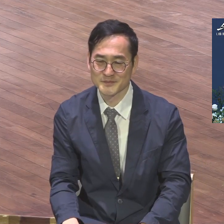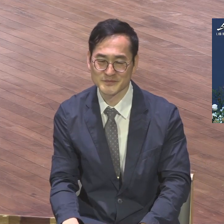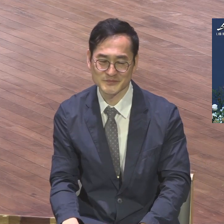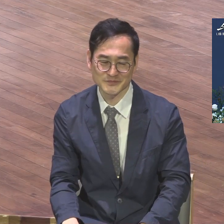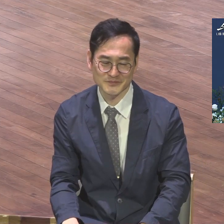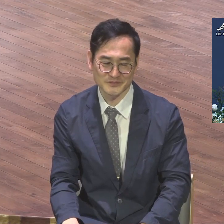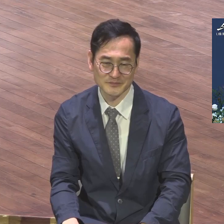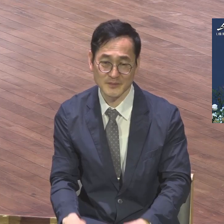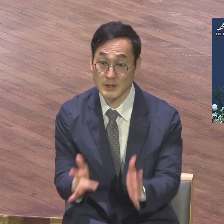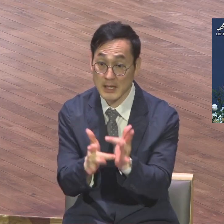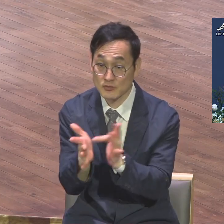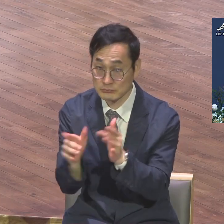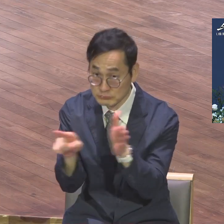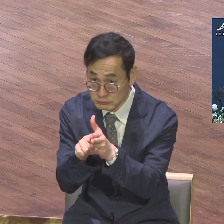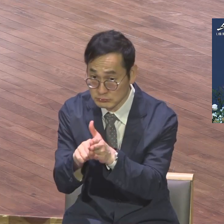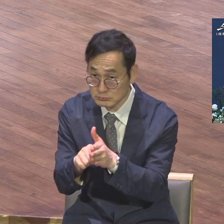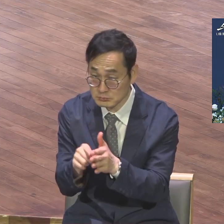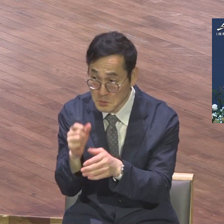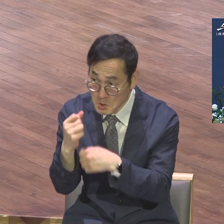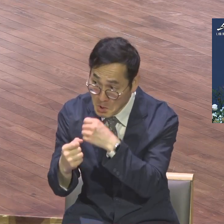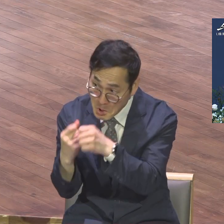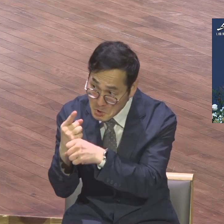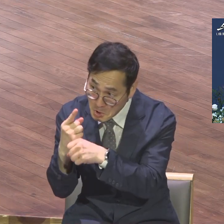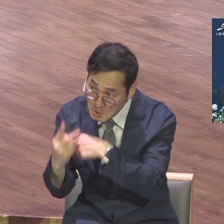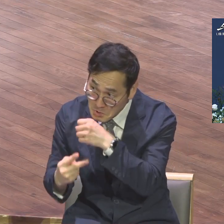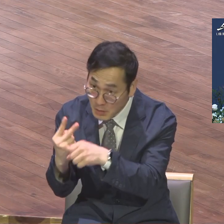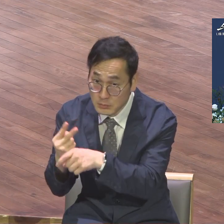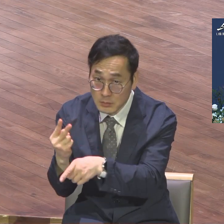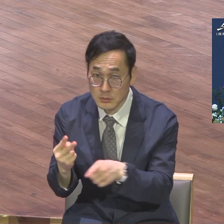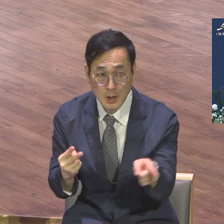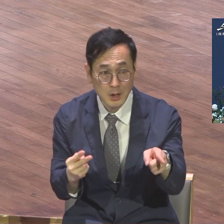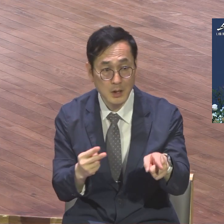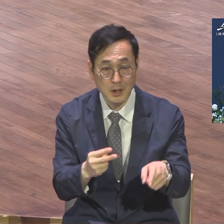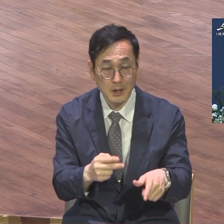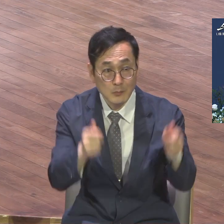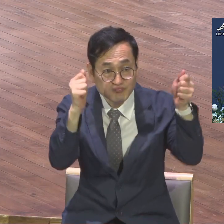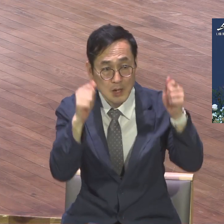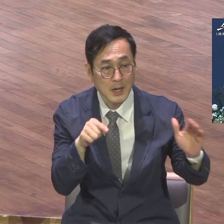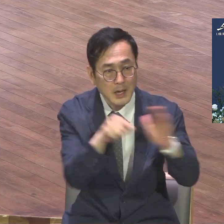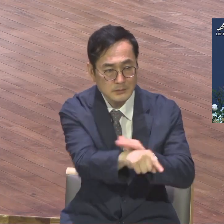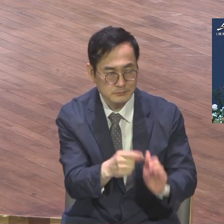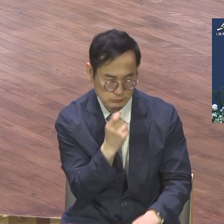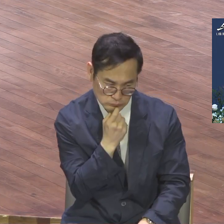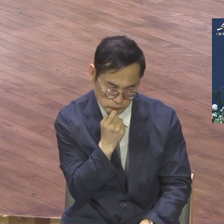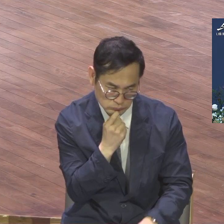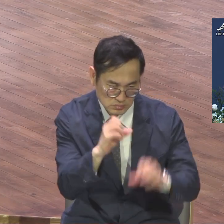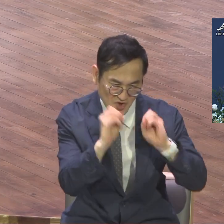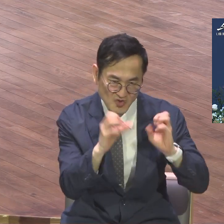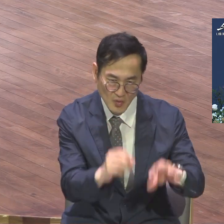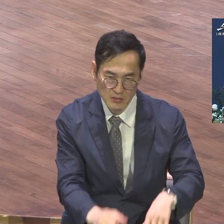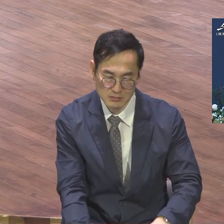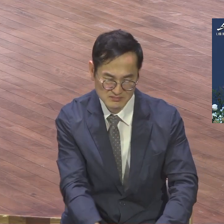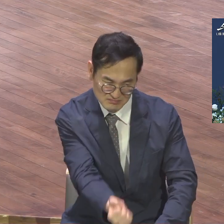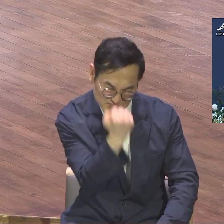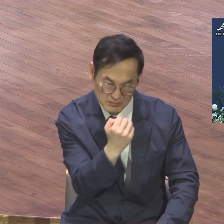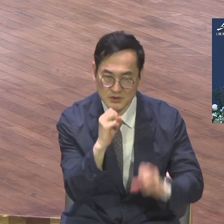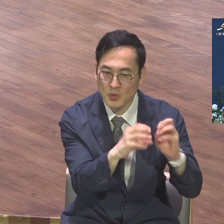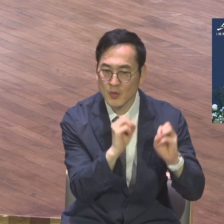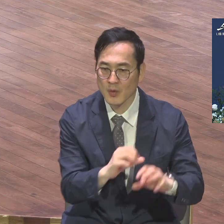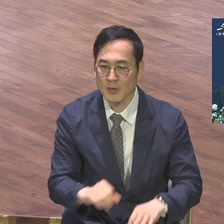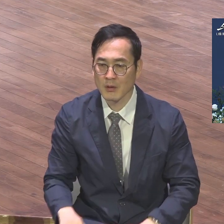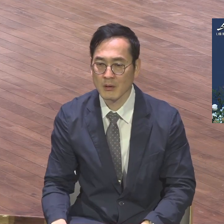예수 믿은 지 몇 년도 안 되는데 벌써 귀신 쫓아내는 그 무당 찾아가서 전도한다. 그 지난주 내가 직접